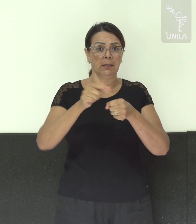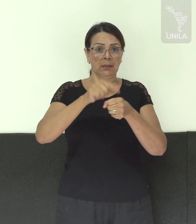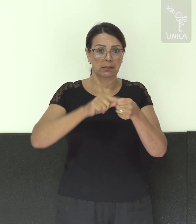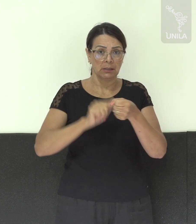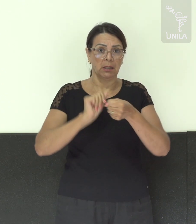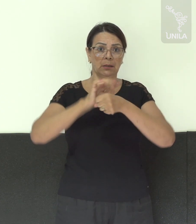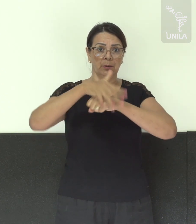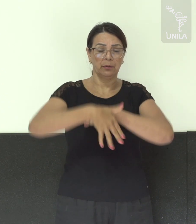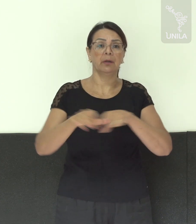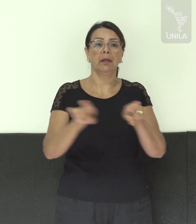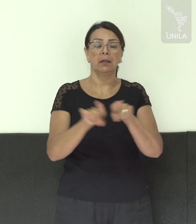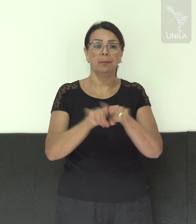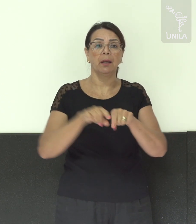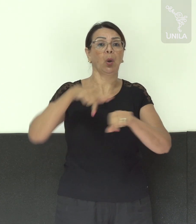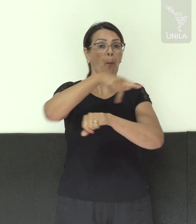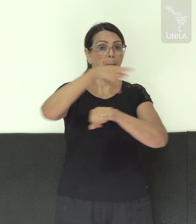cidade/país.